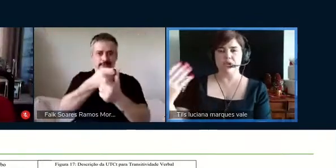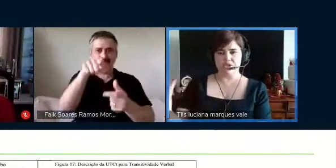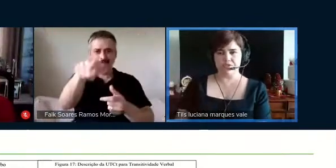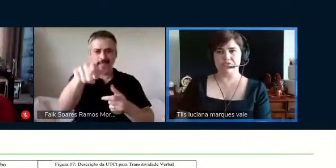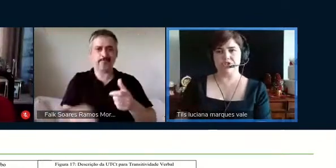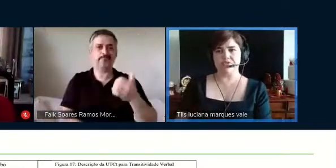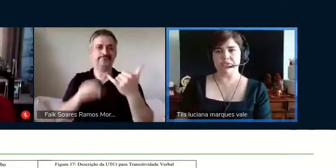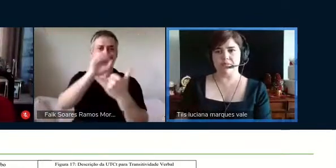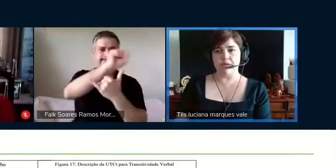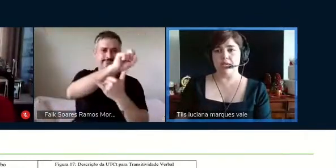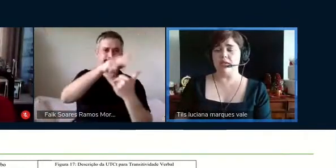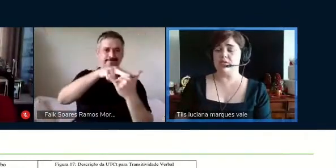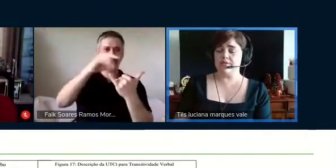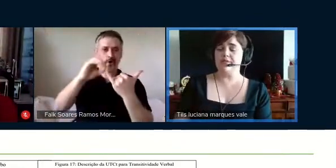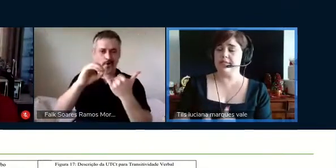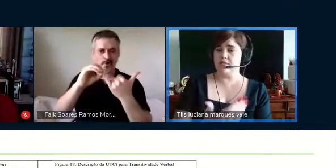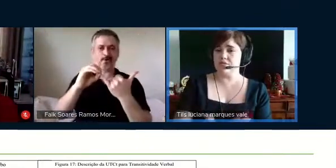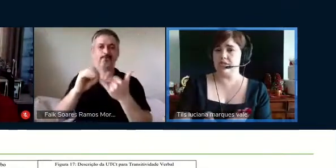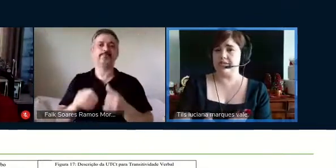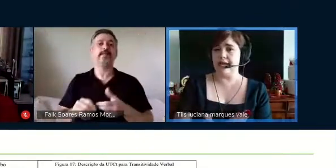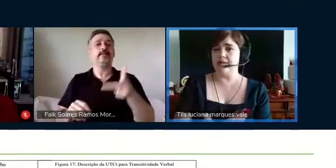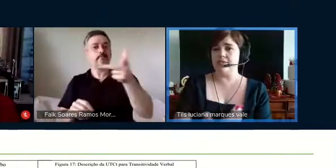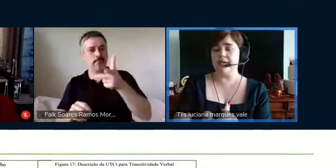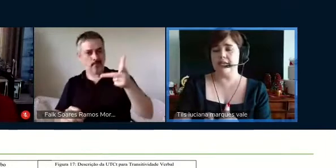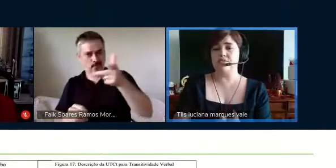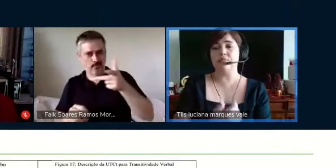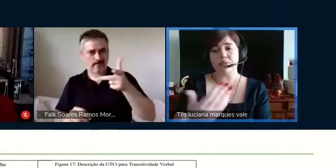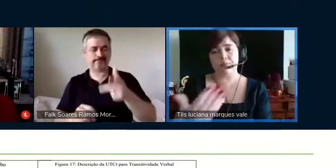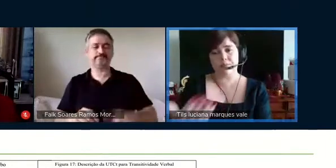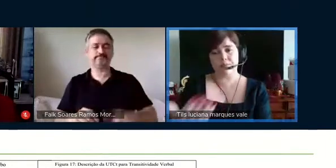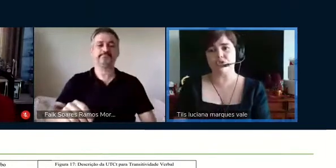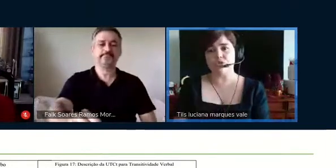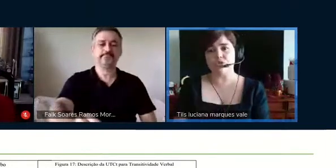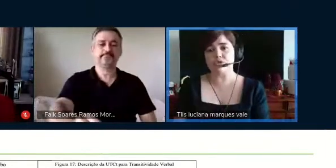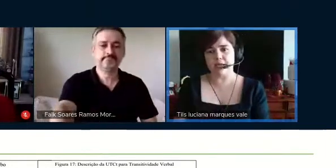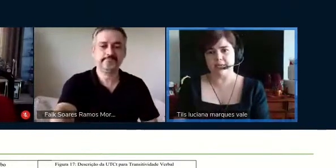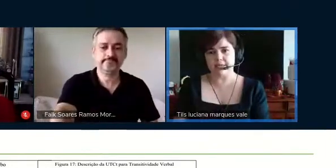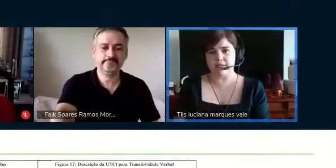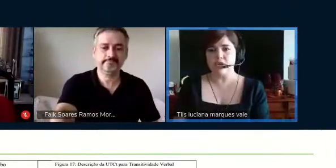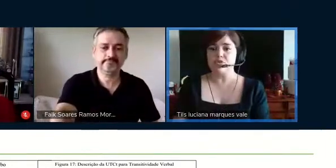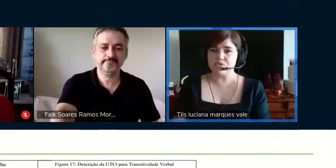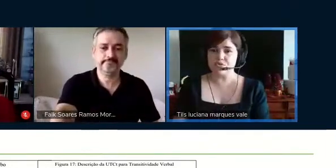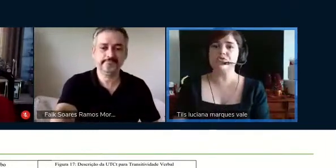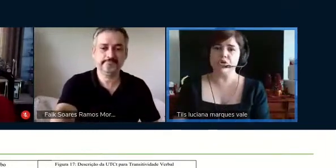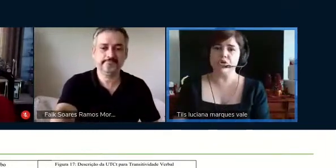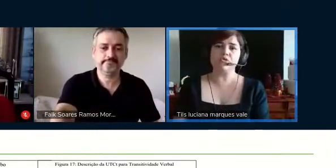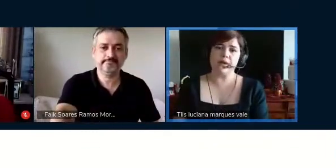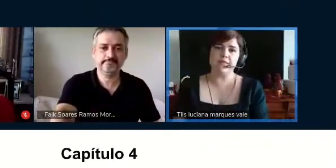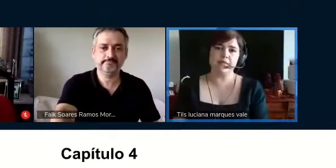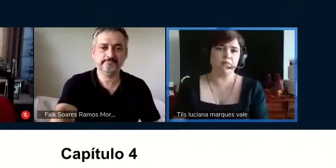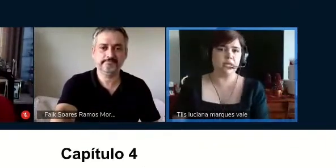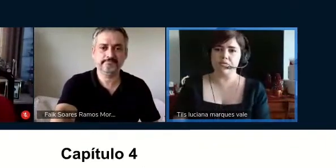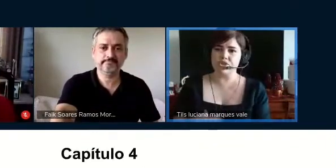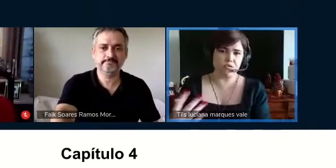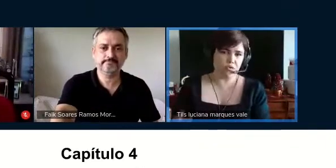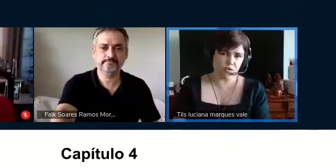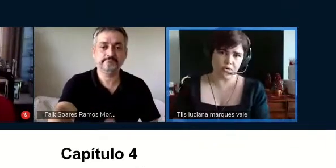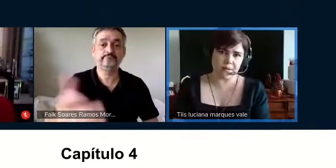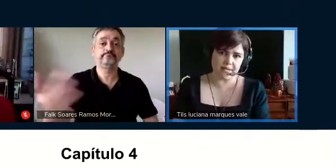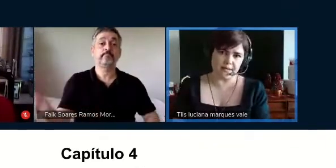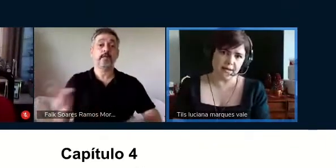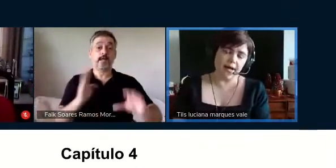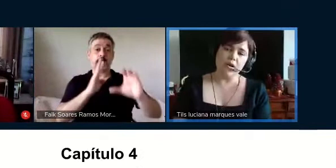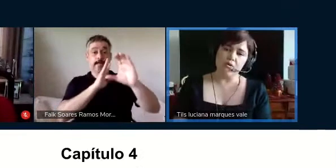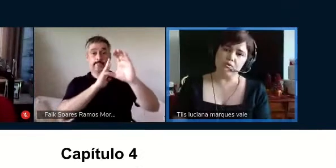foram difundidos também, inclusive sendo utilizados, requeridos por pessoas de outros países, surdos de outros países também que não tinham